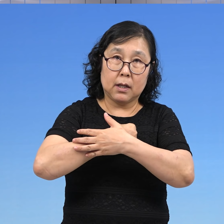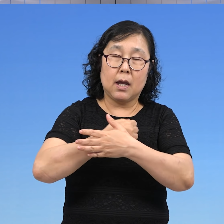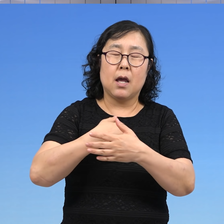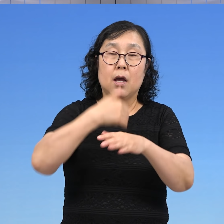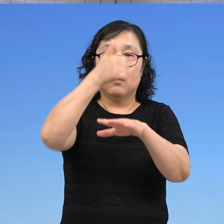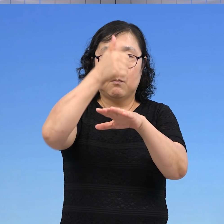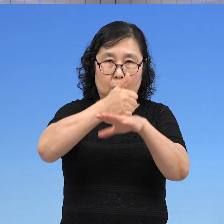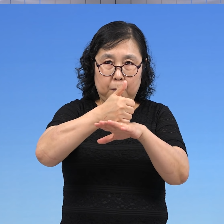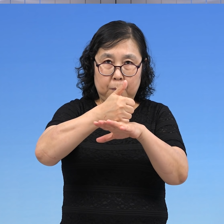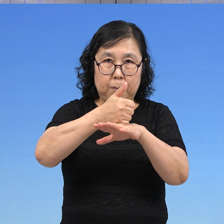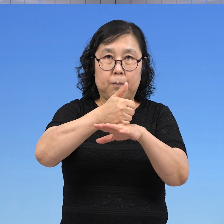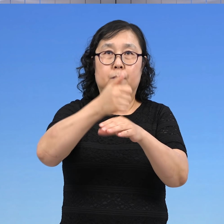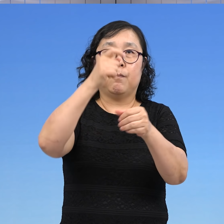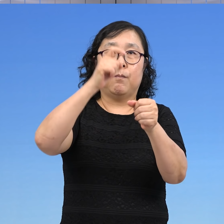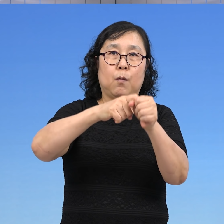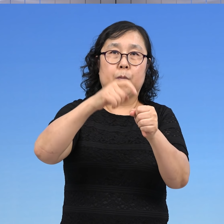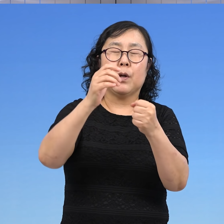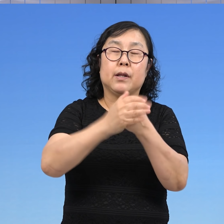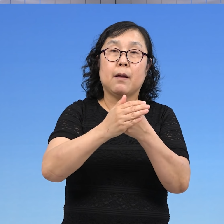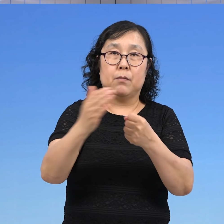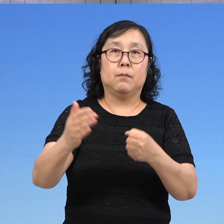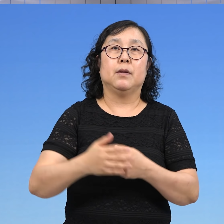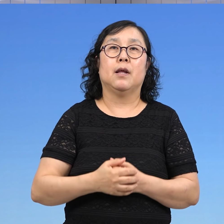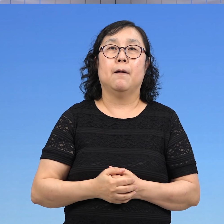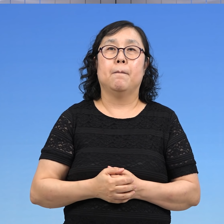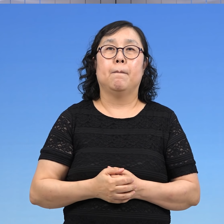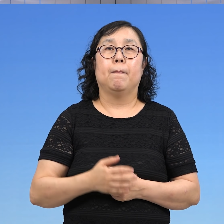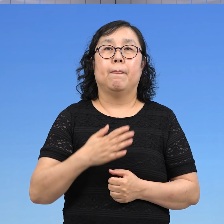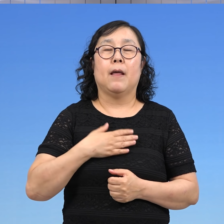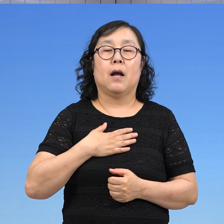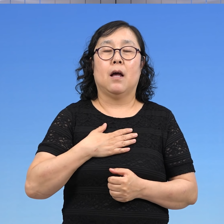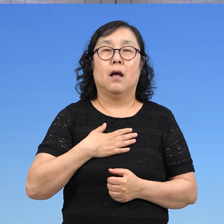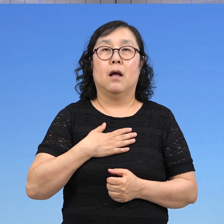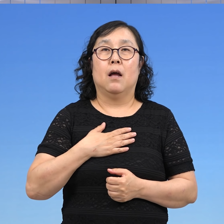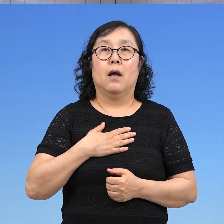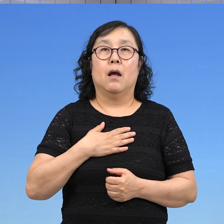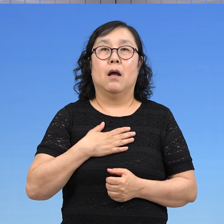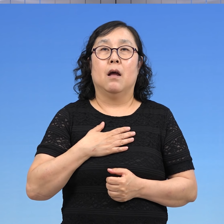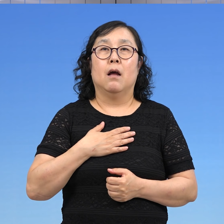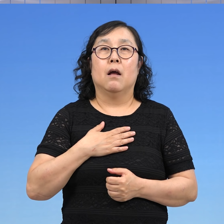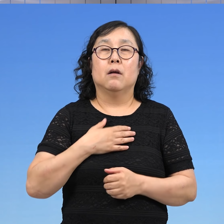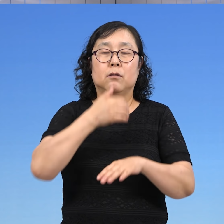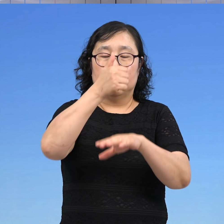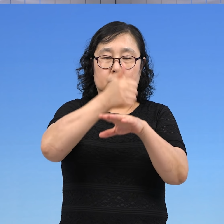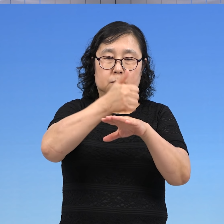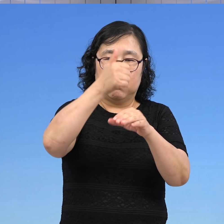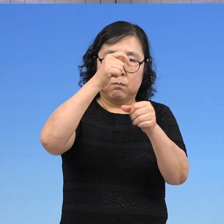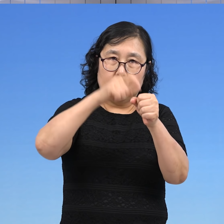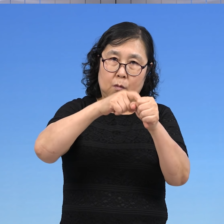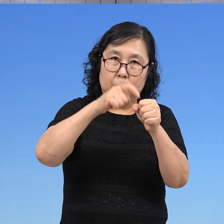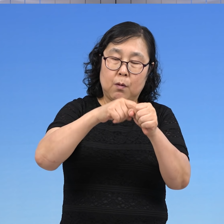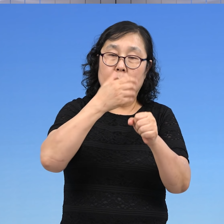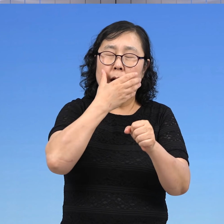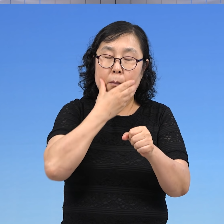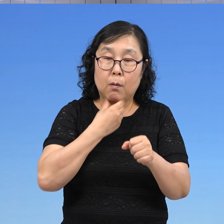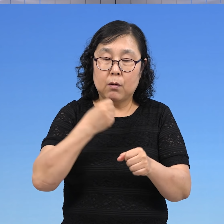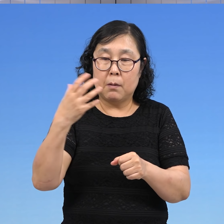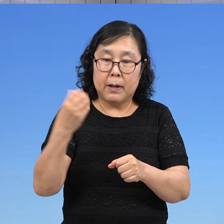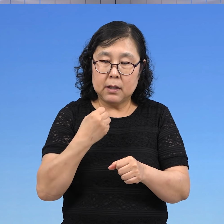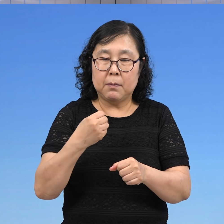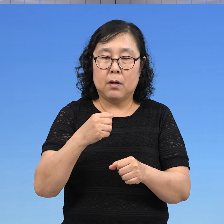때문에 이런 상태로 복주 면 의 큰일납니다 타락하고 망하고 이혼하고